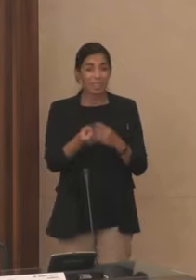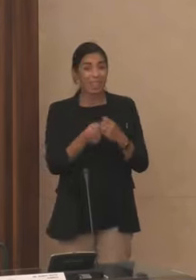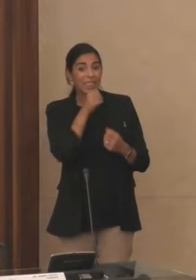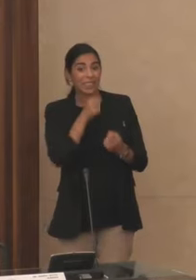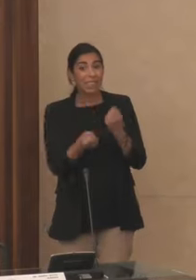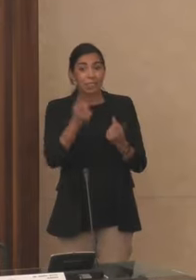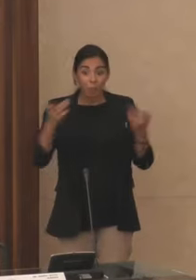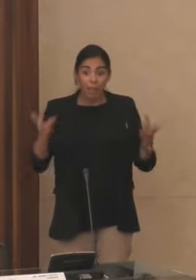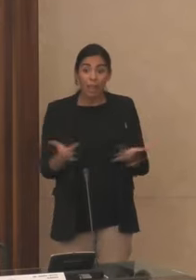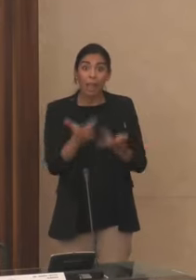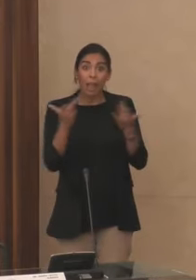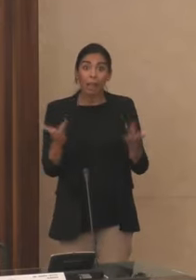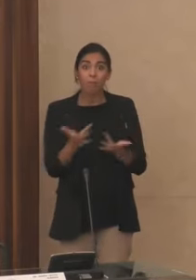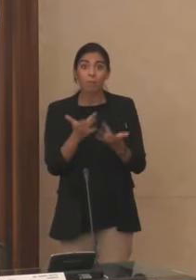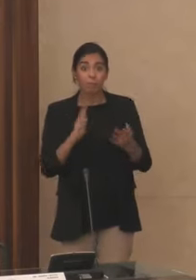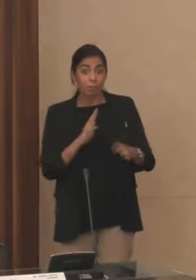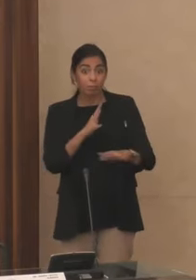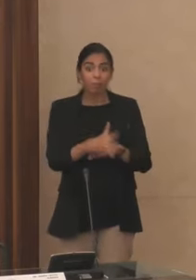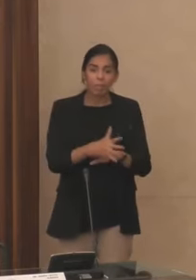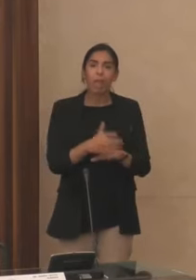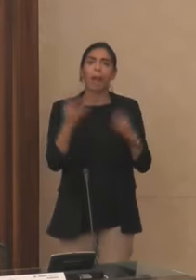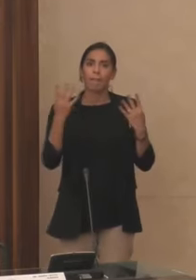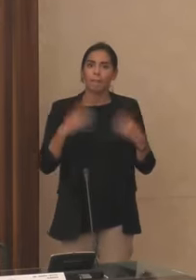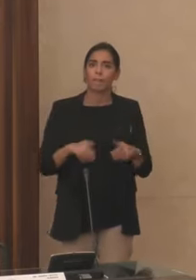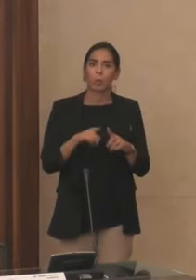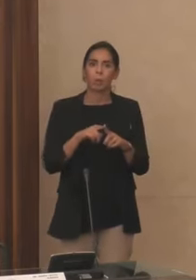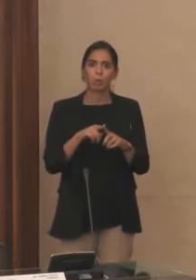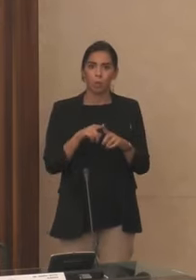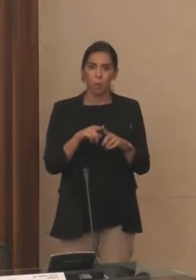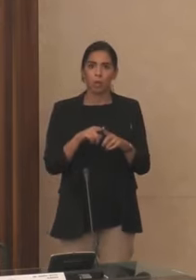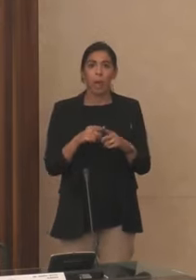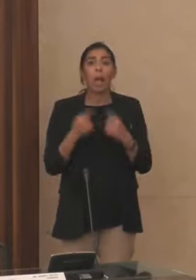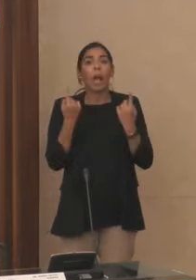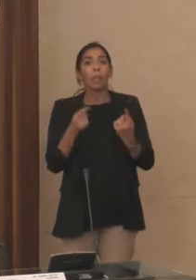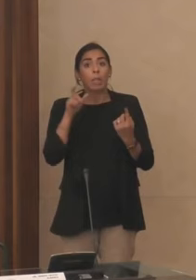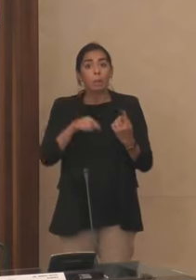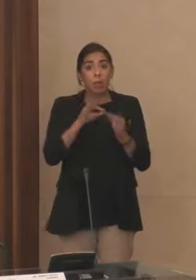della malattia, senza attendere l'esito del tampone.